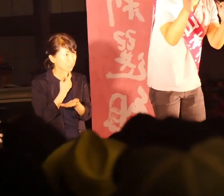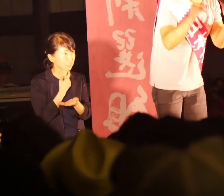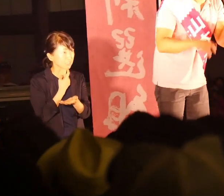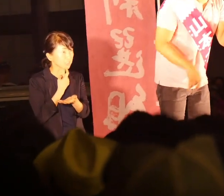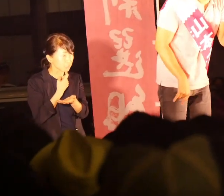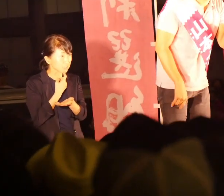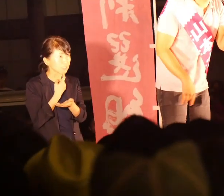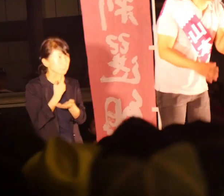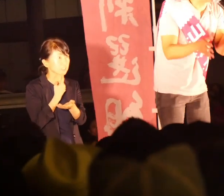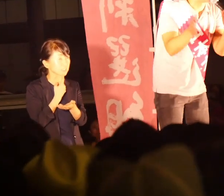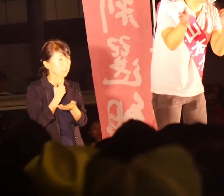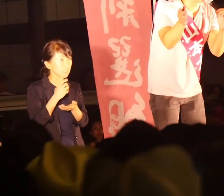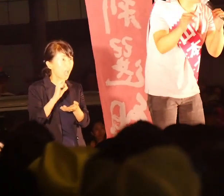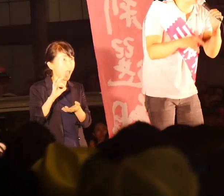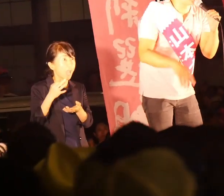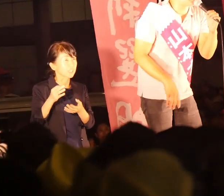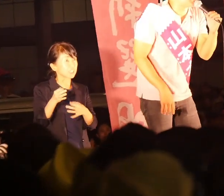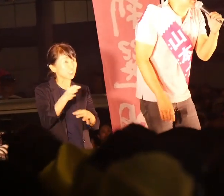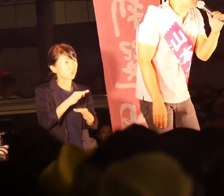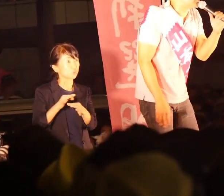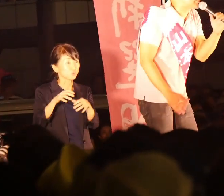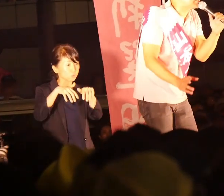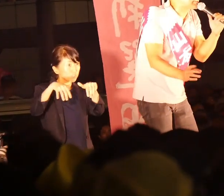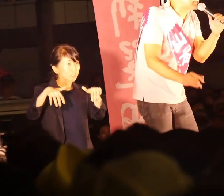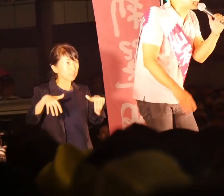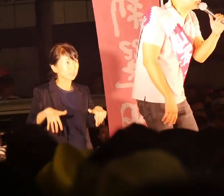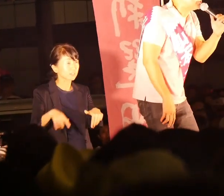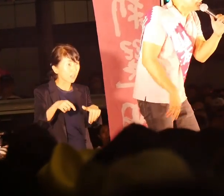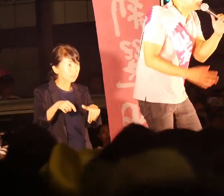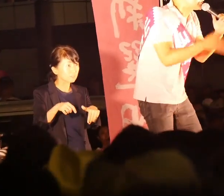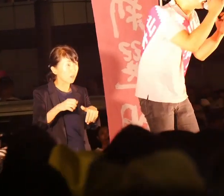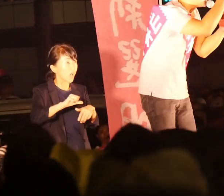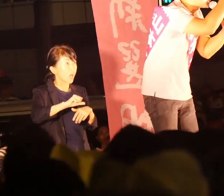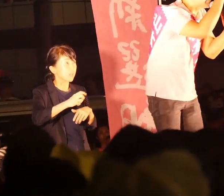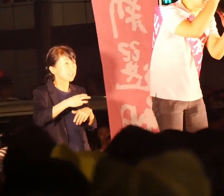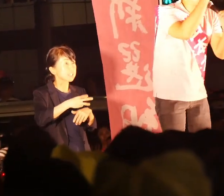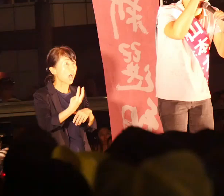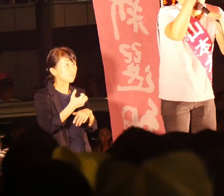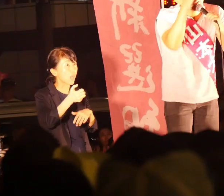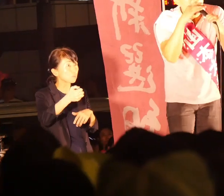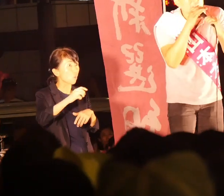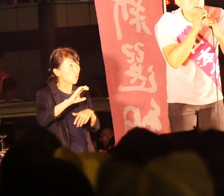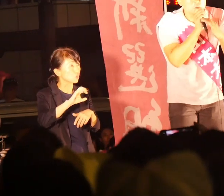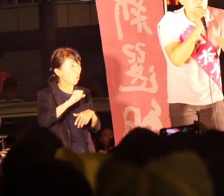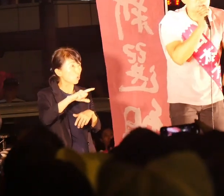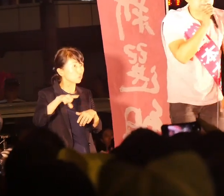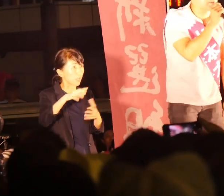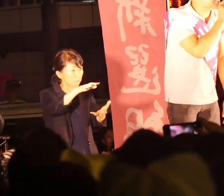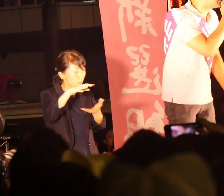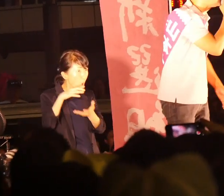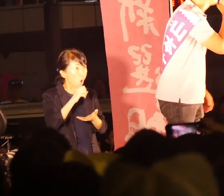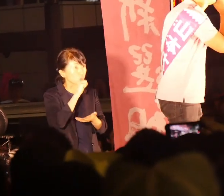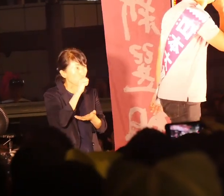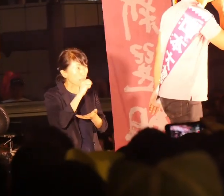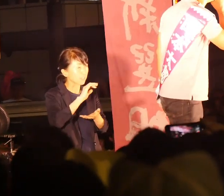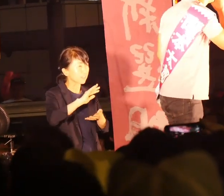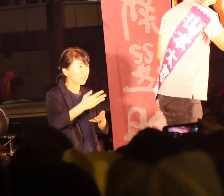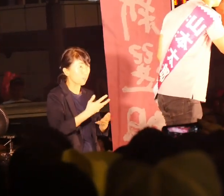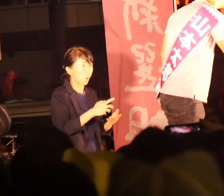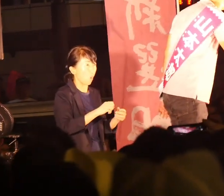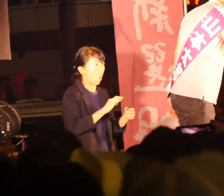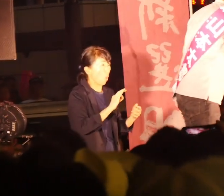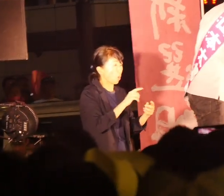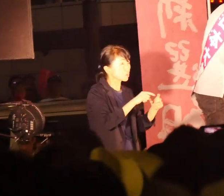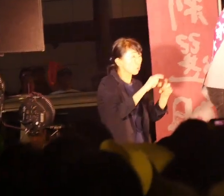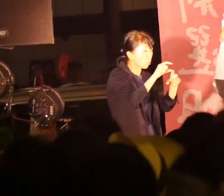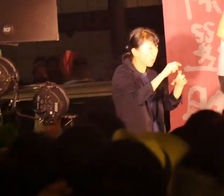金融機関にとっては350億円儲かってよかったねだけど、利息を背負わされてる方とすればたまったもんじゃないですよ。いかが